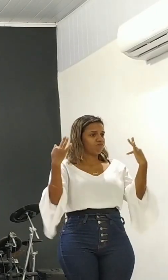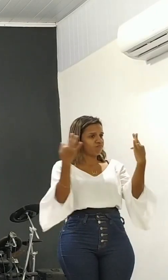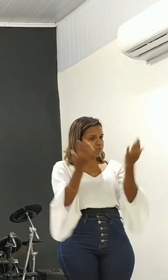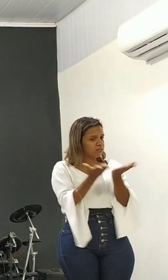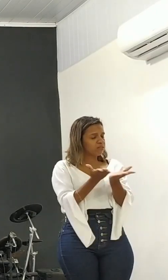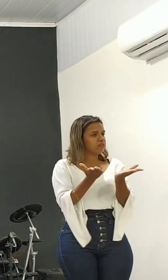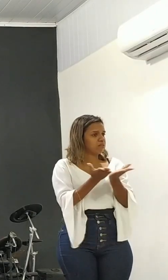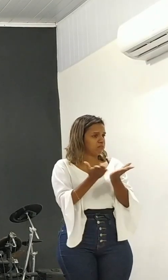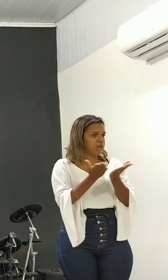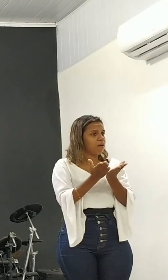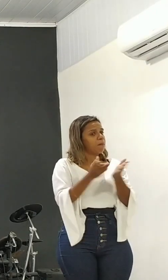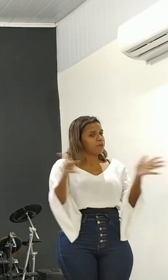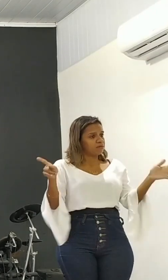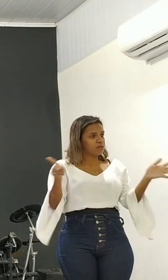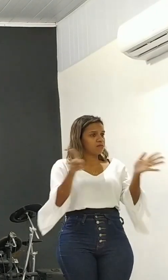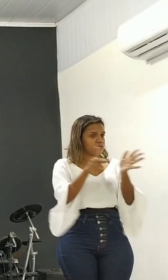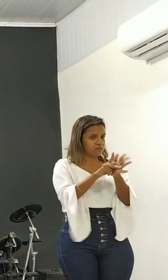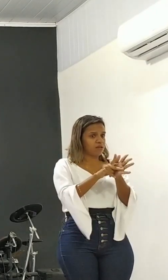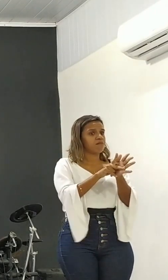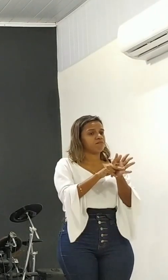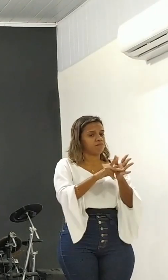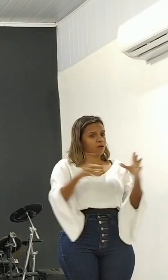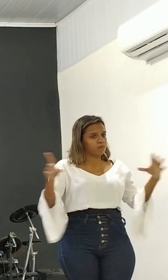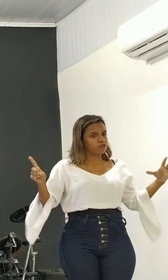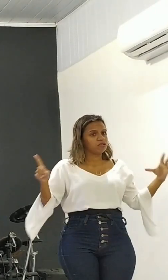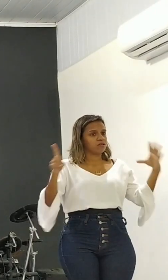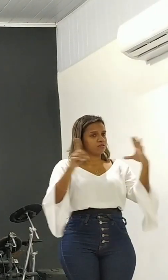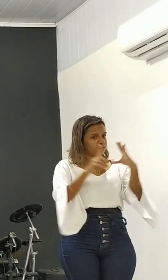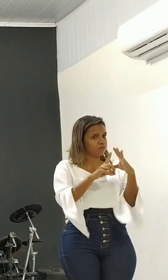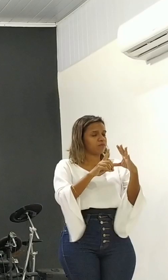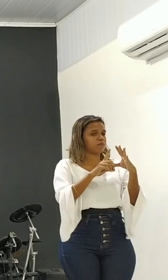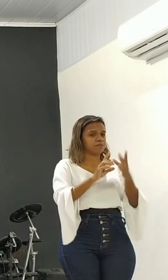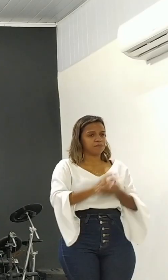Vale a pena pertencer a essa família.